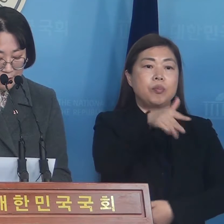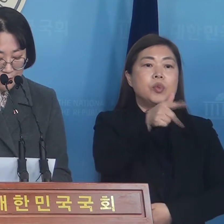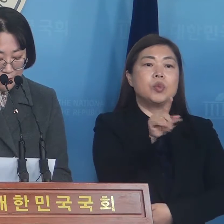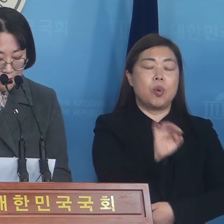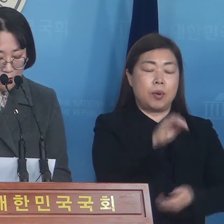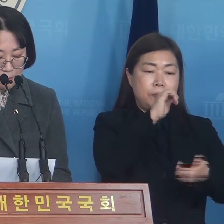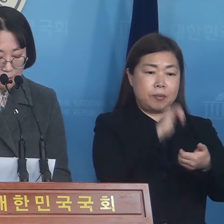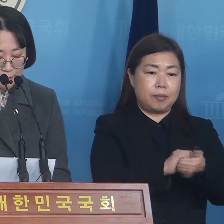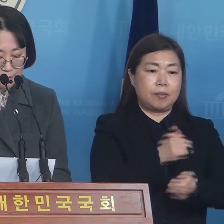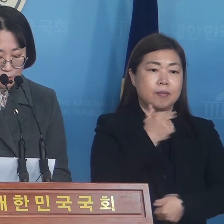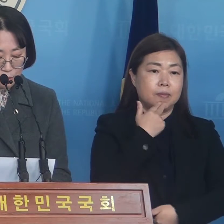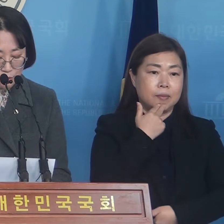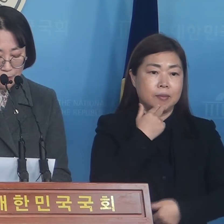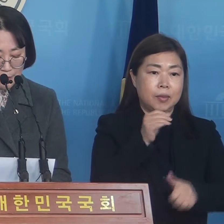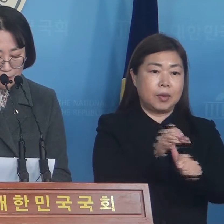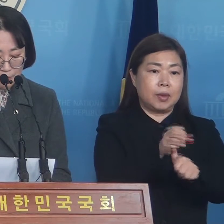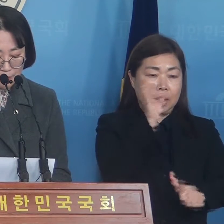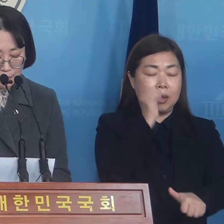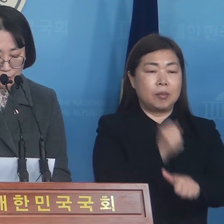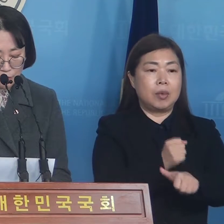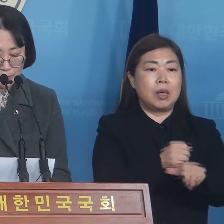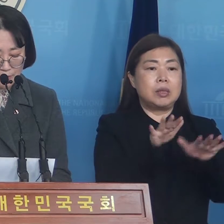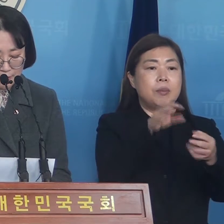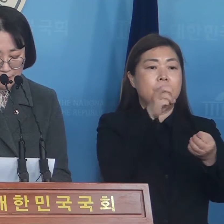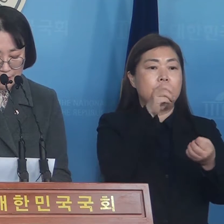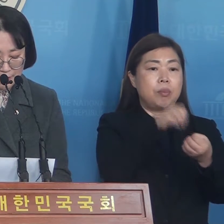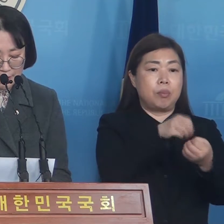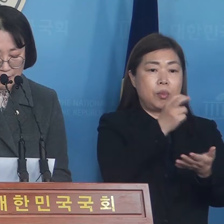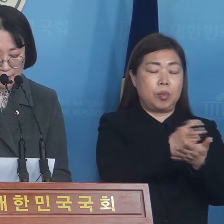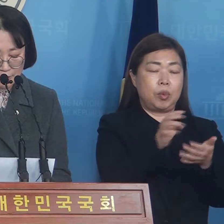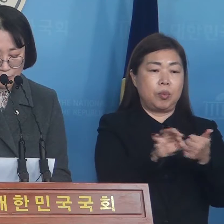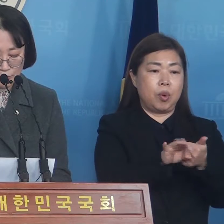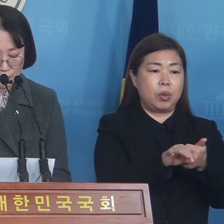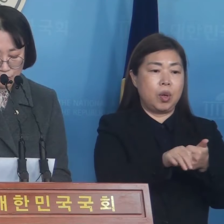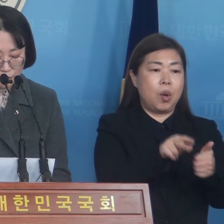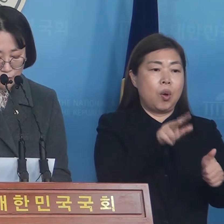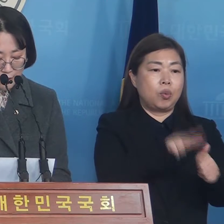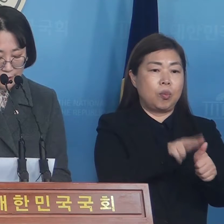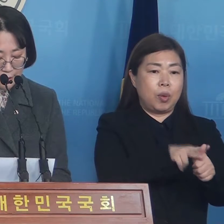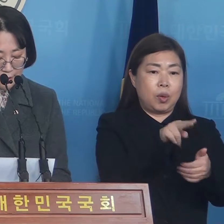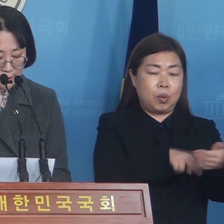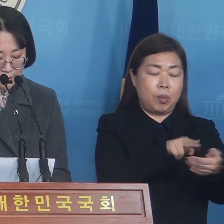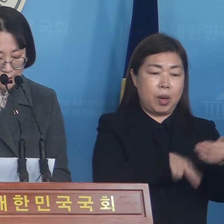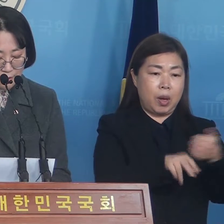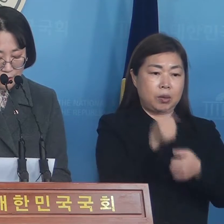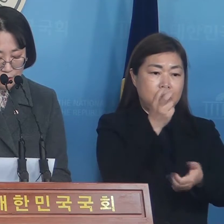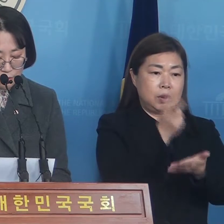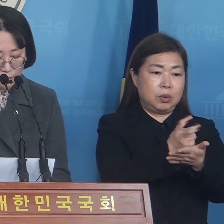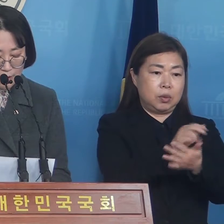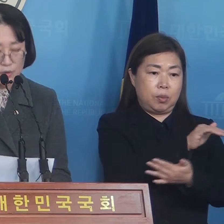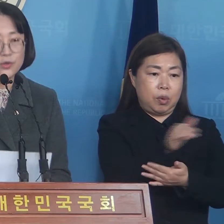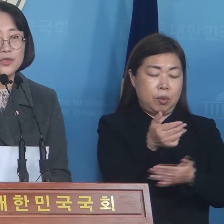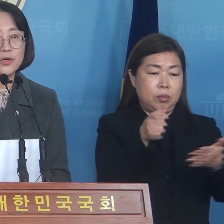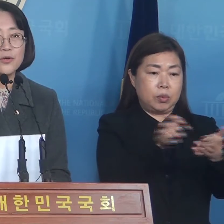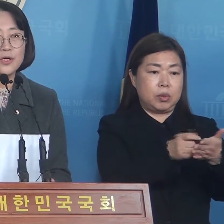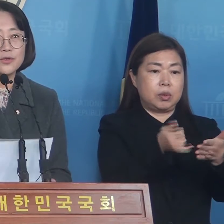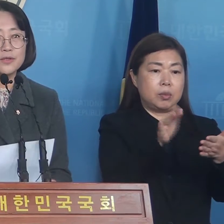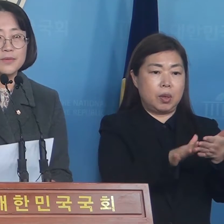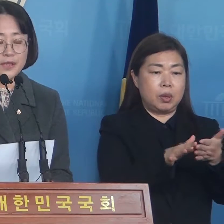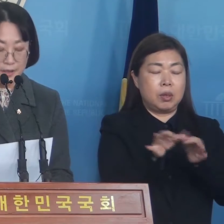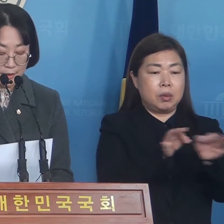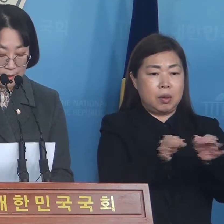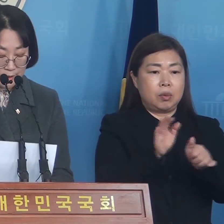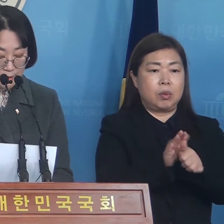법입니다. 현행법은 도소매 점포 비중 50% 이상이라는 기준을 충족할 때 상점가 등록과 지원을